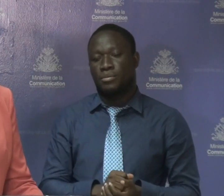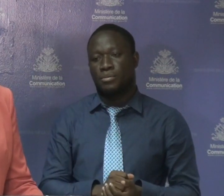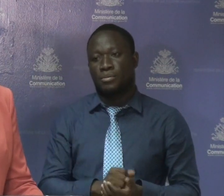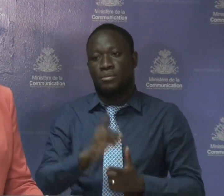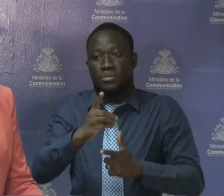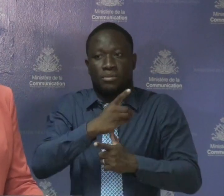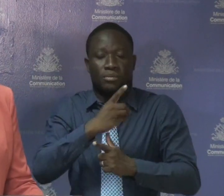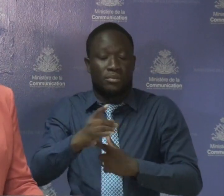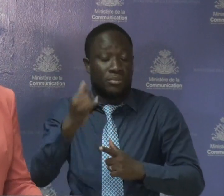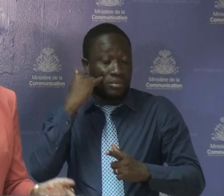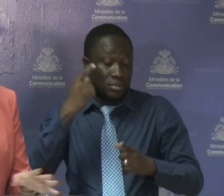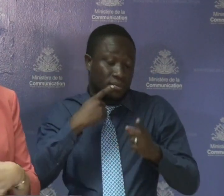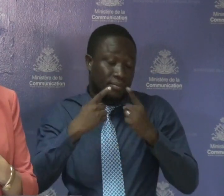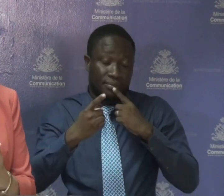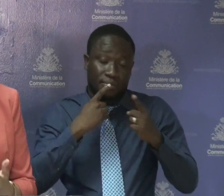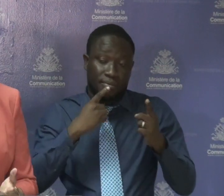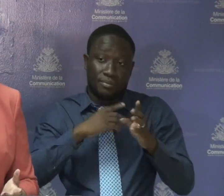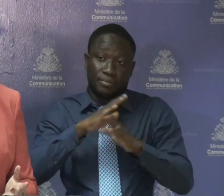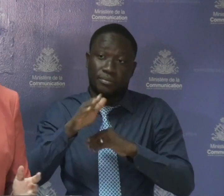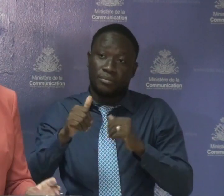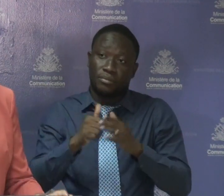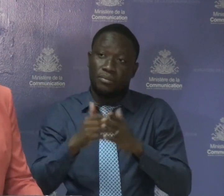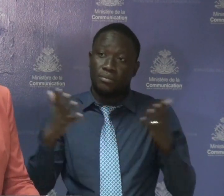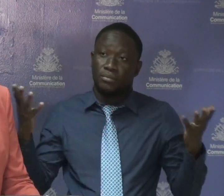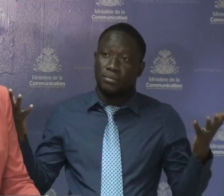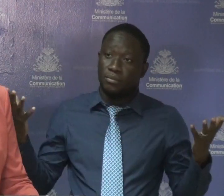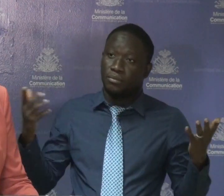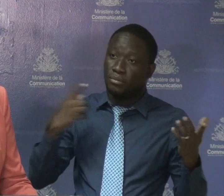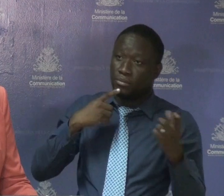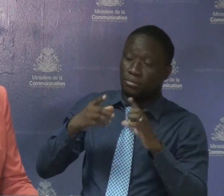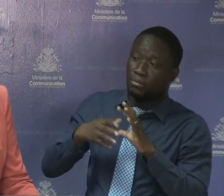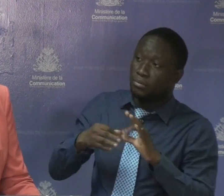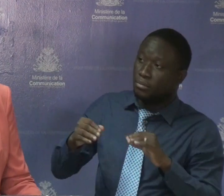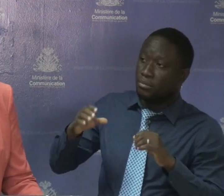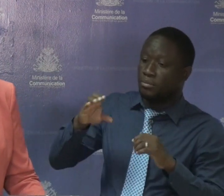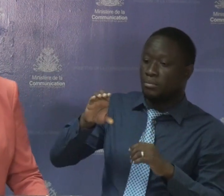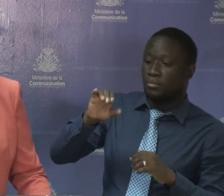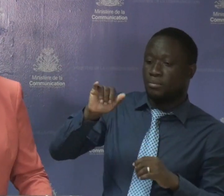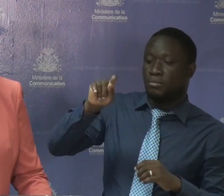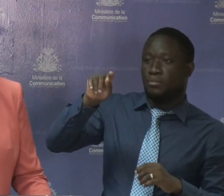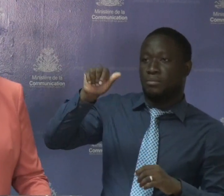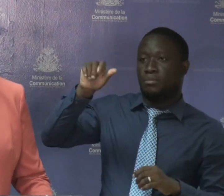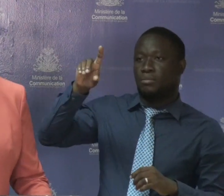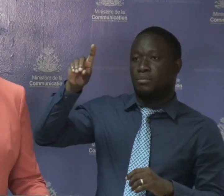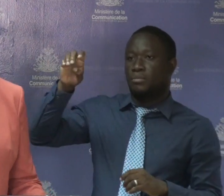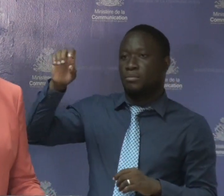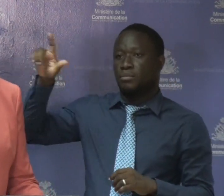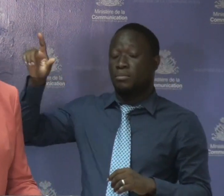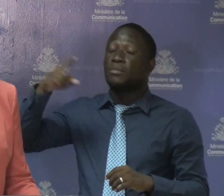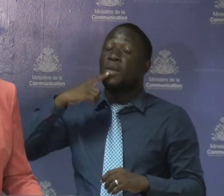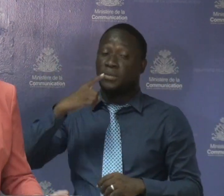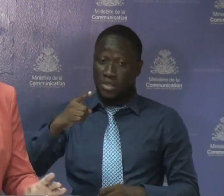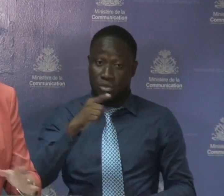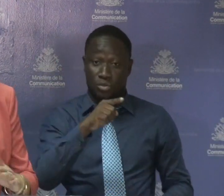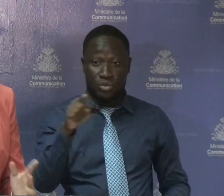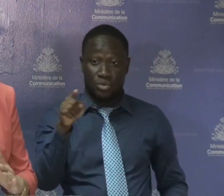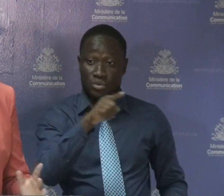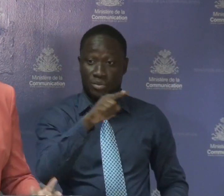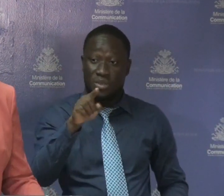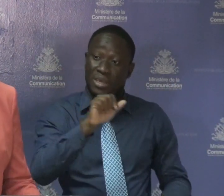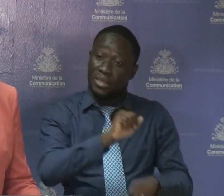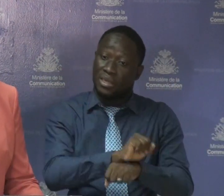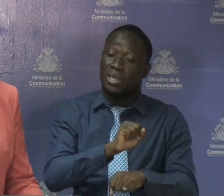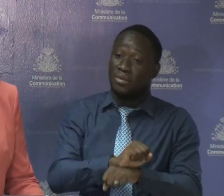Donc, si n'a parlé et de toute évidence, ou parlé tout de citadelle dans tout, et m'a profité de dire que le